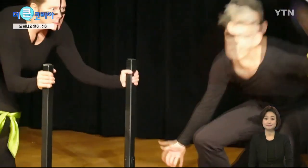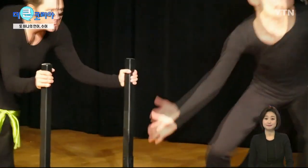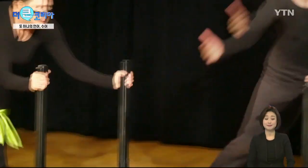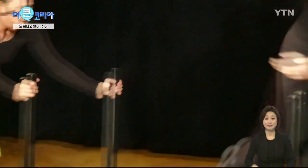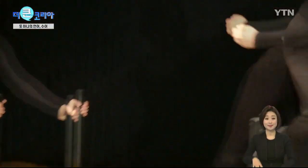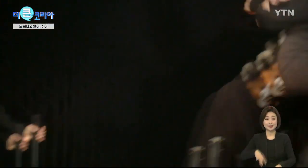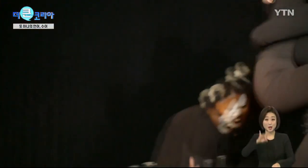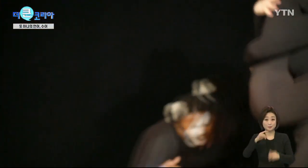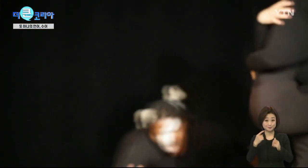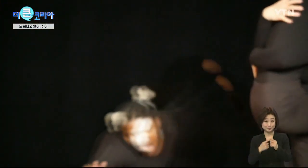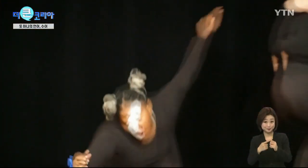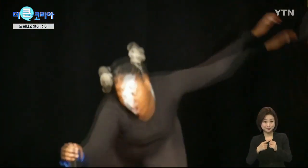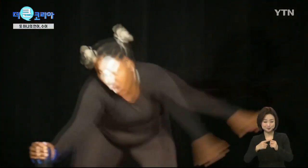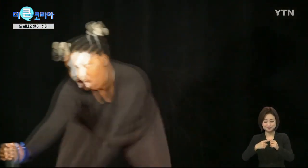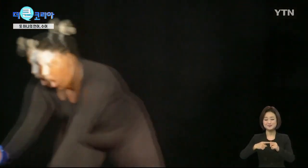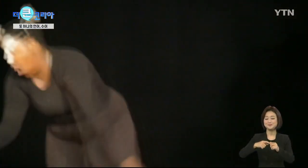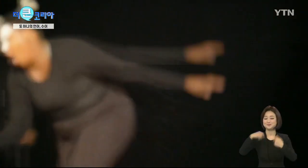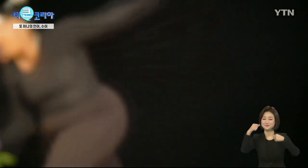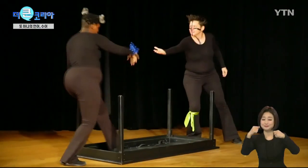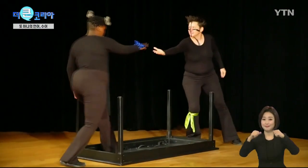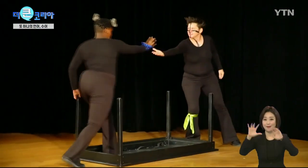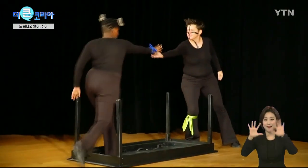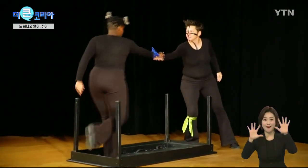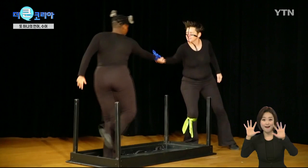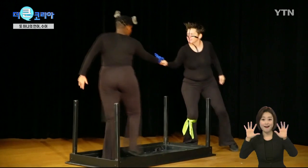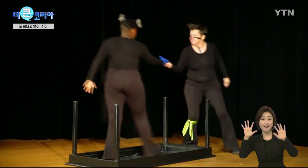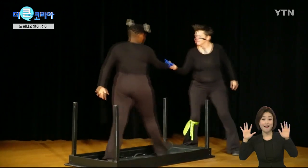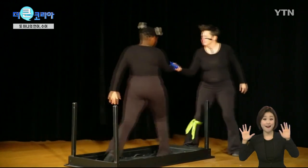안무로만 진행된 첫 번째 무대.